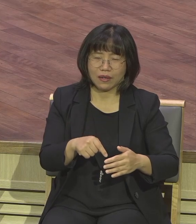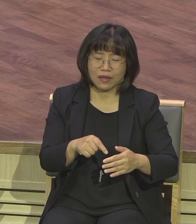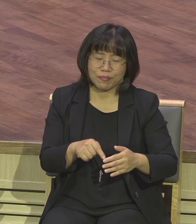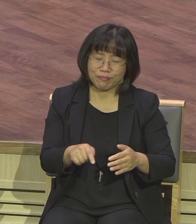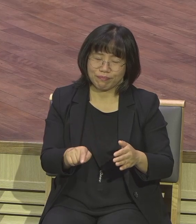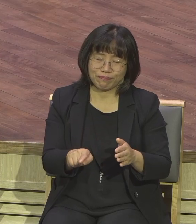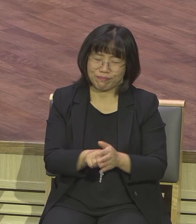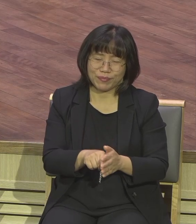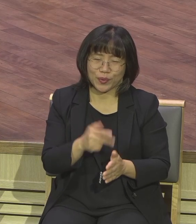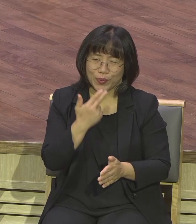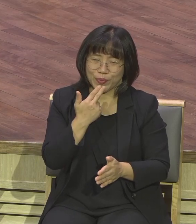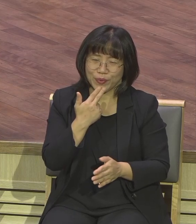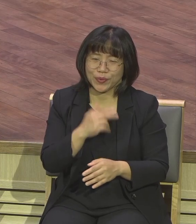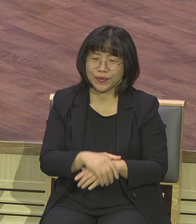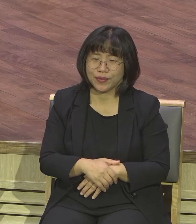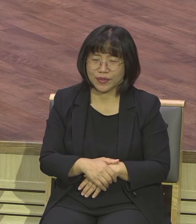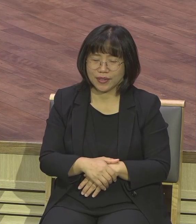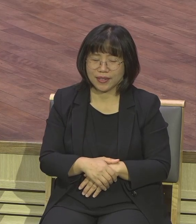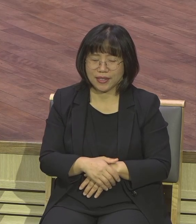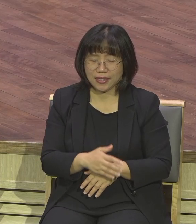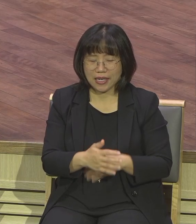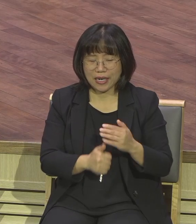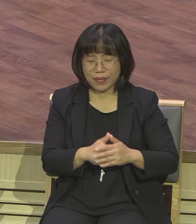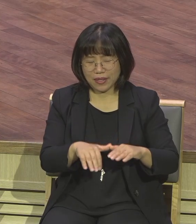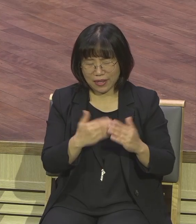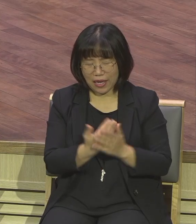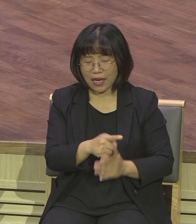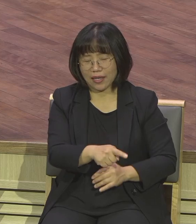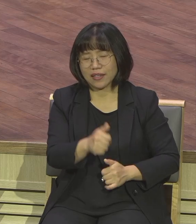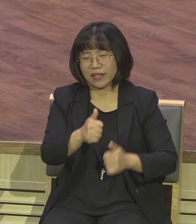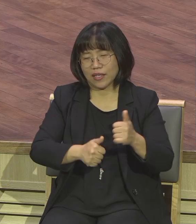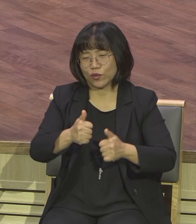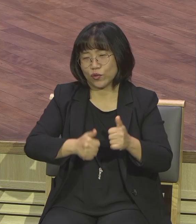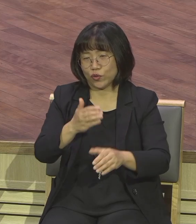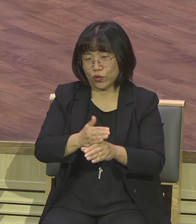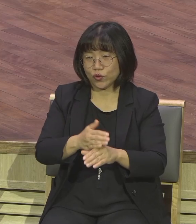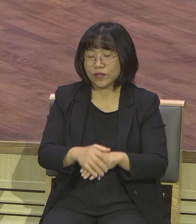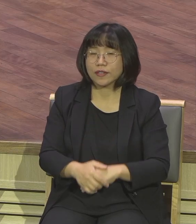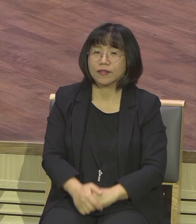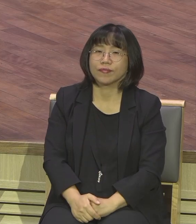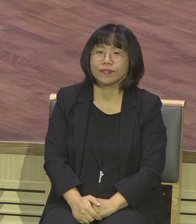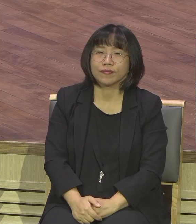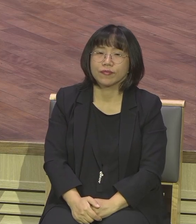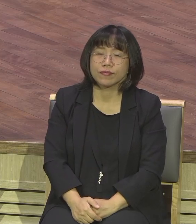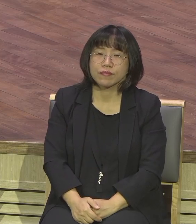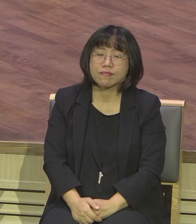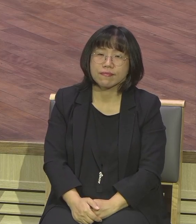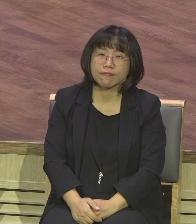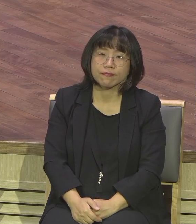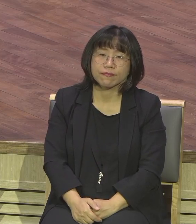테스트하고 있다니까. 다 우리 하나님의 자녀들은 다 테스트해. 그걸 테스트하고 있다고. 그러니까